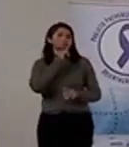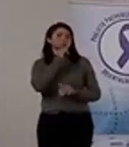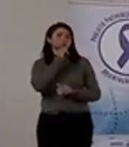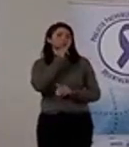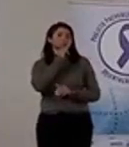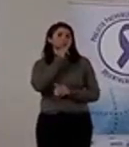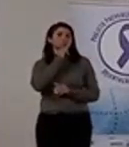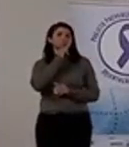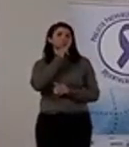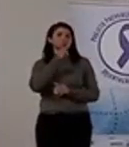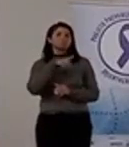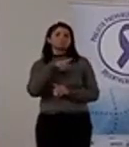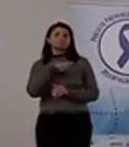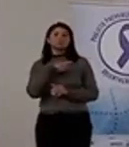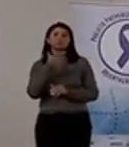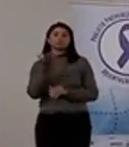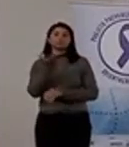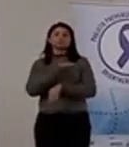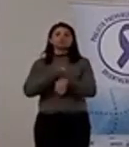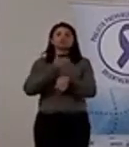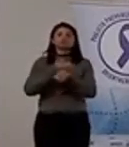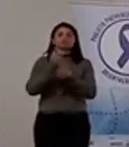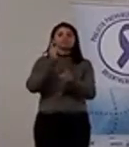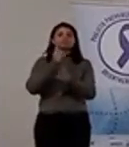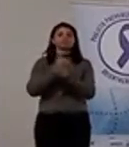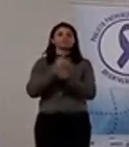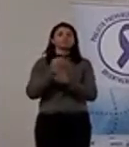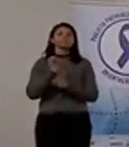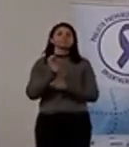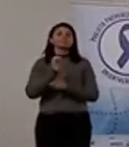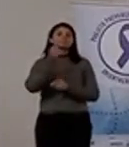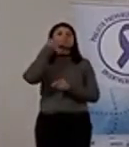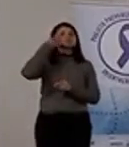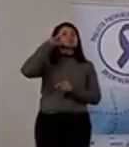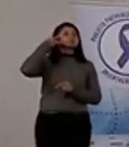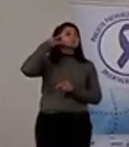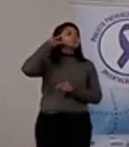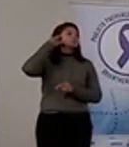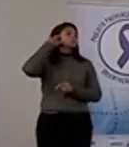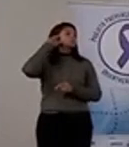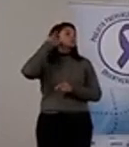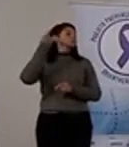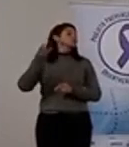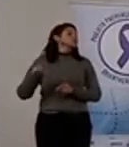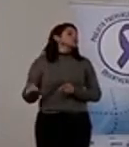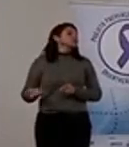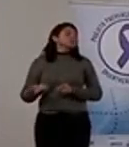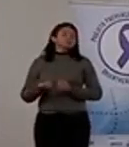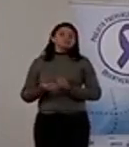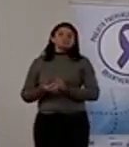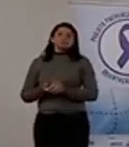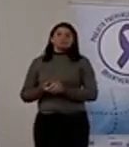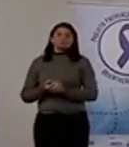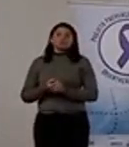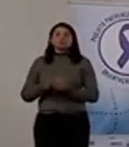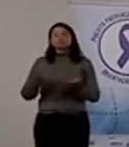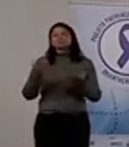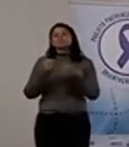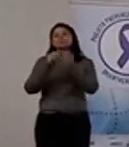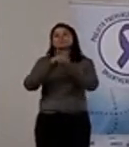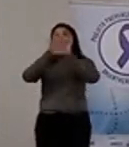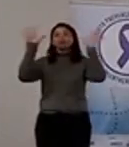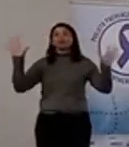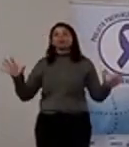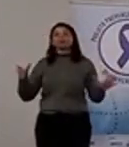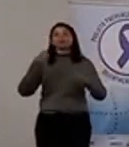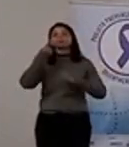vocês saberiam dizer qual é o diagnóstico aqui? Síndrome de Down. Síndrome de Down. Tem que fazer para confirmar o cariótipo em alguns casos, mas aqui está bem claro, né? E